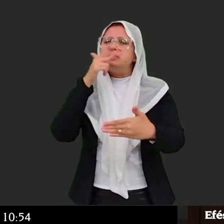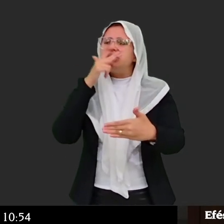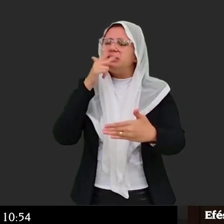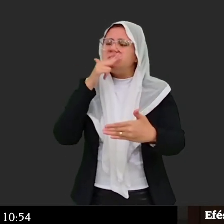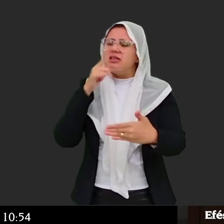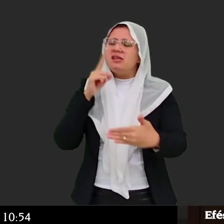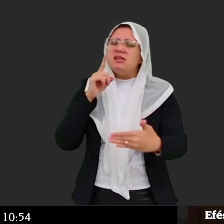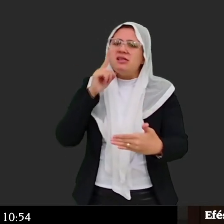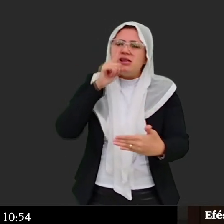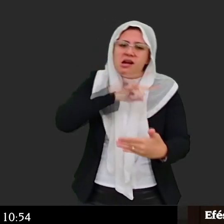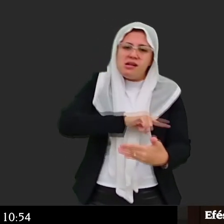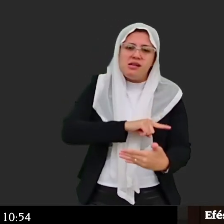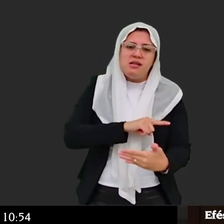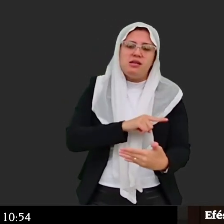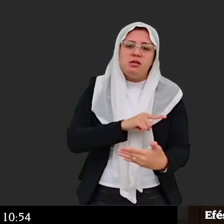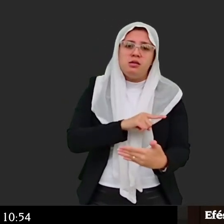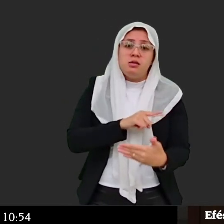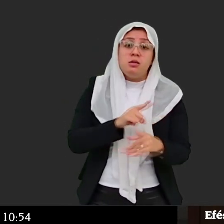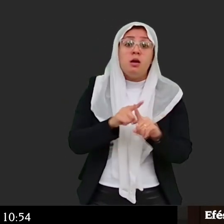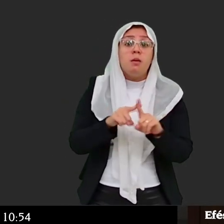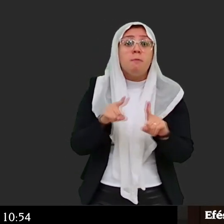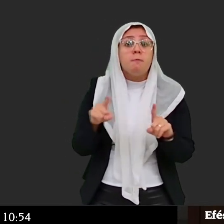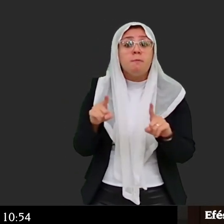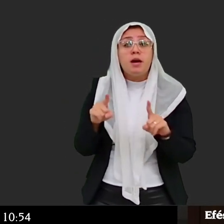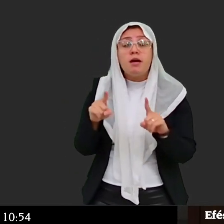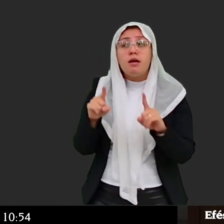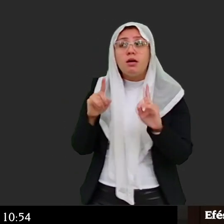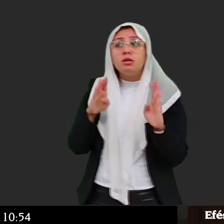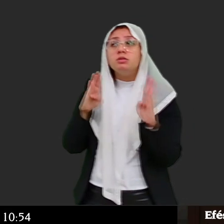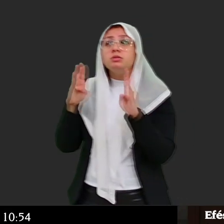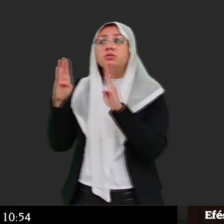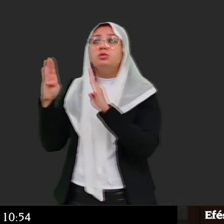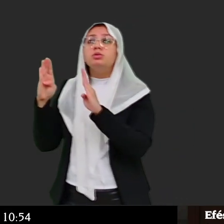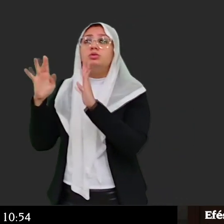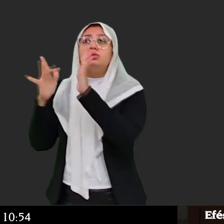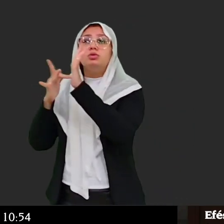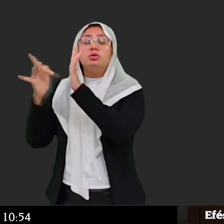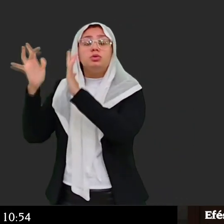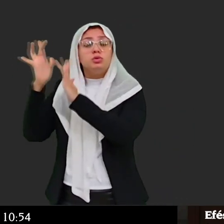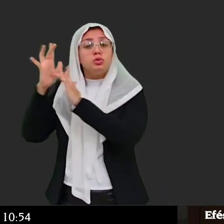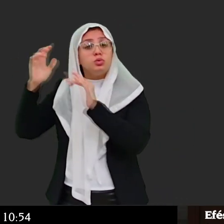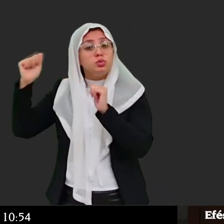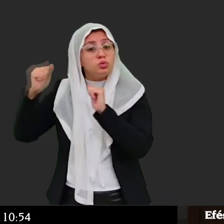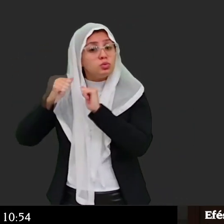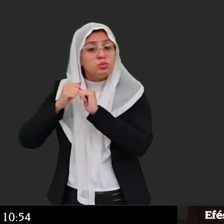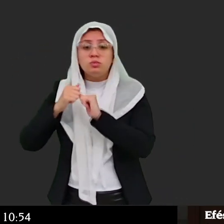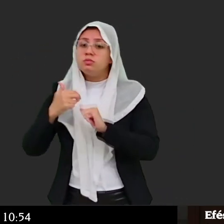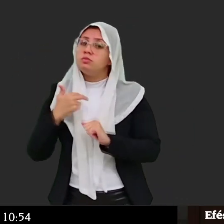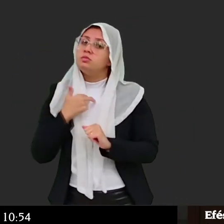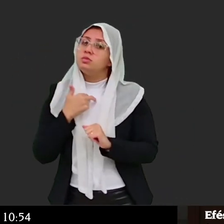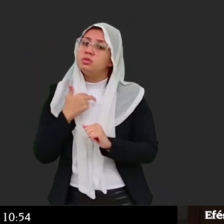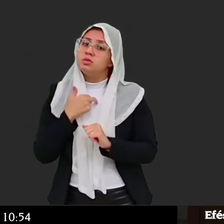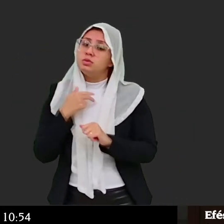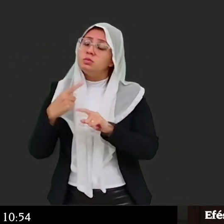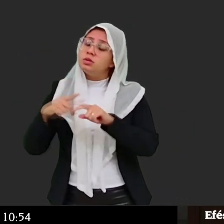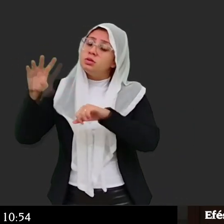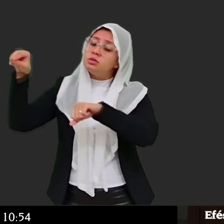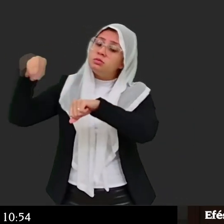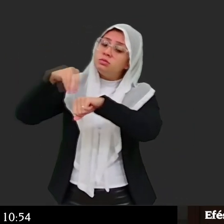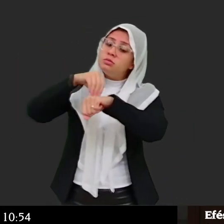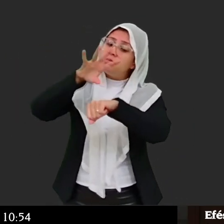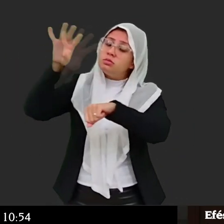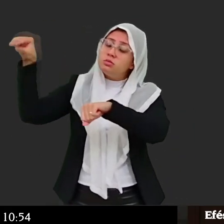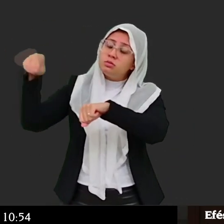aprendeste assim de Jesus Cristo, se é que o tendes ouvido, e nele vocês foram ensinados, como está